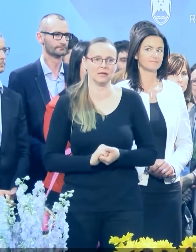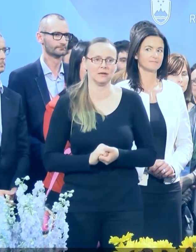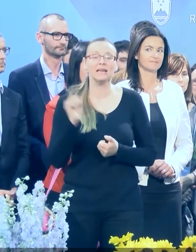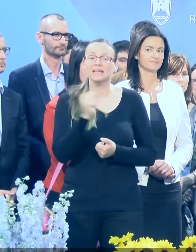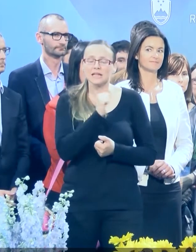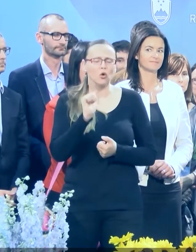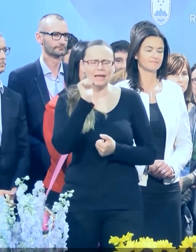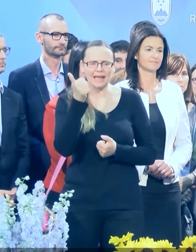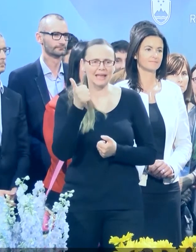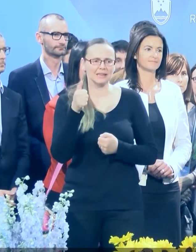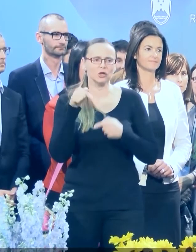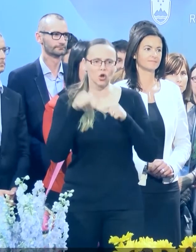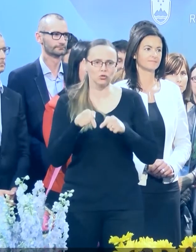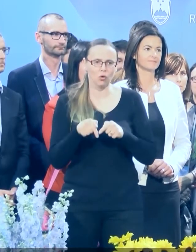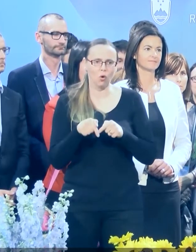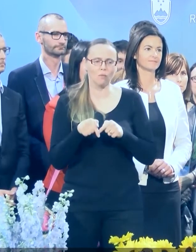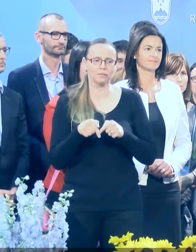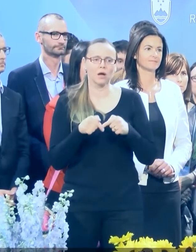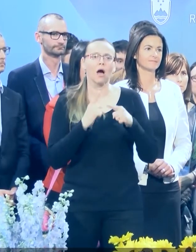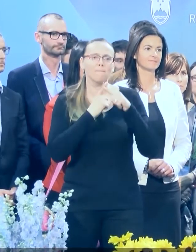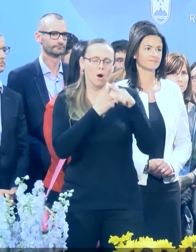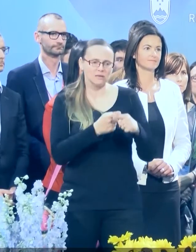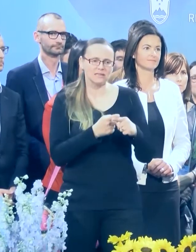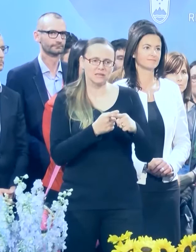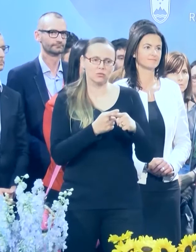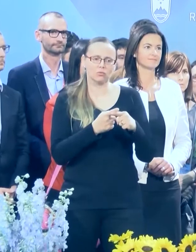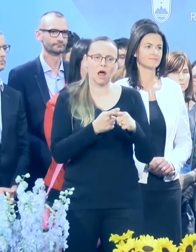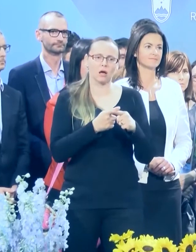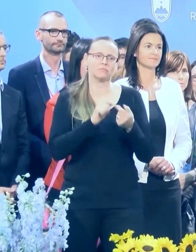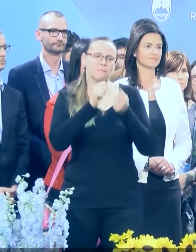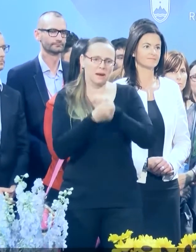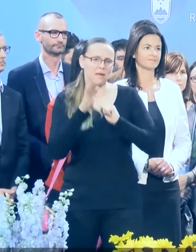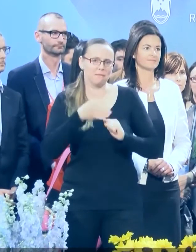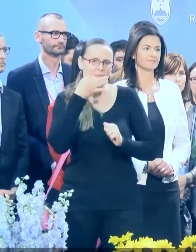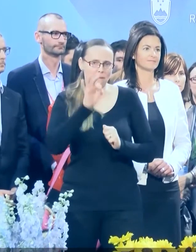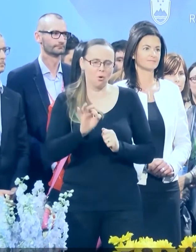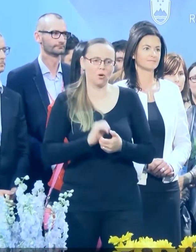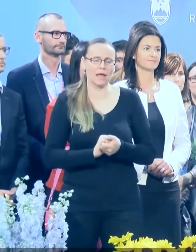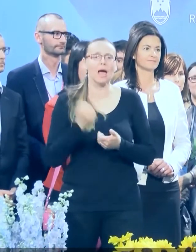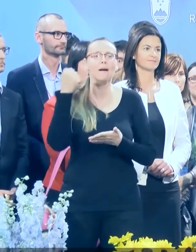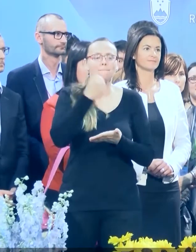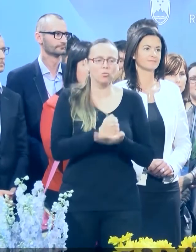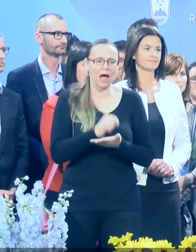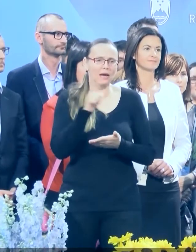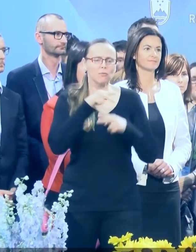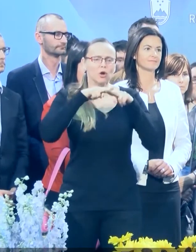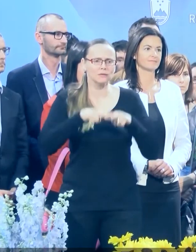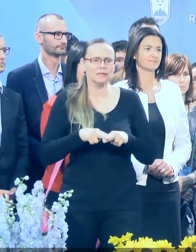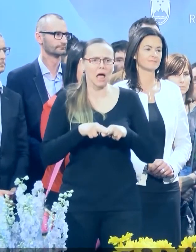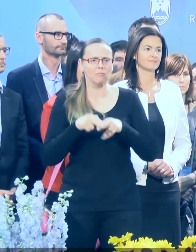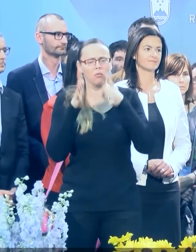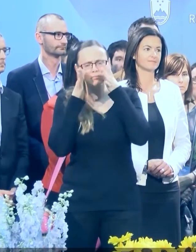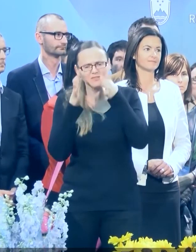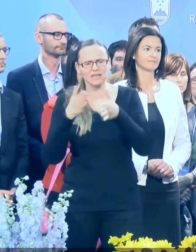je edino to obet za spremembo na bolje. Poudarjamo in ostajamo zvesti